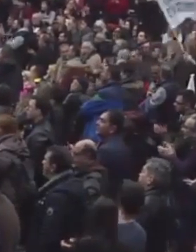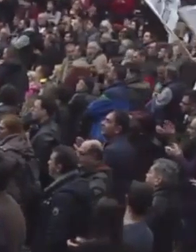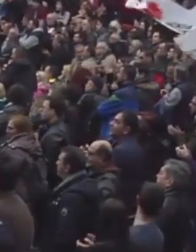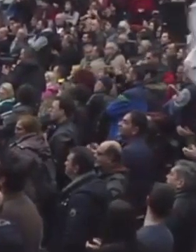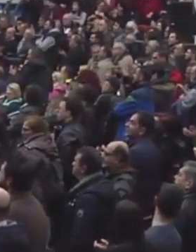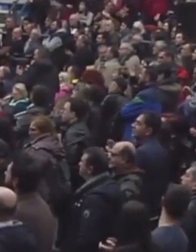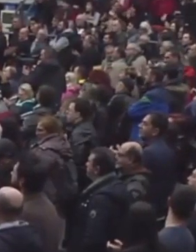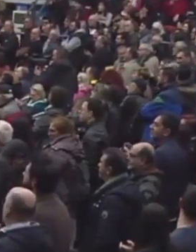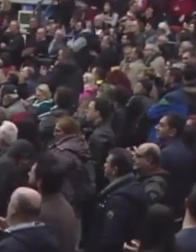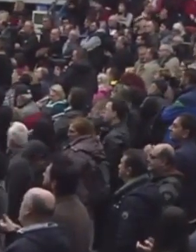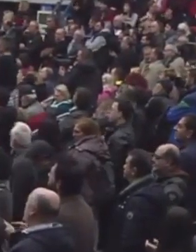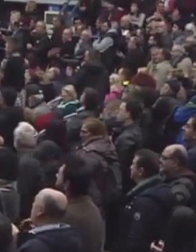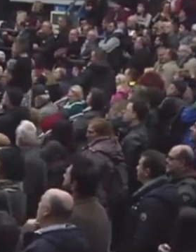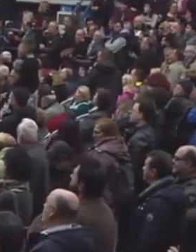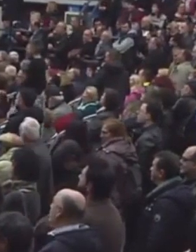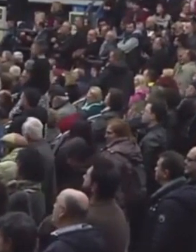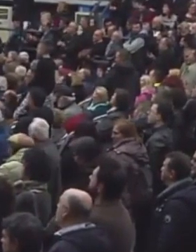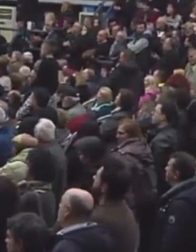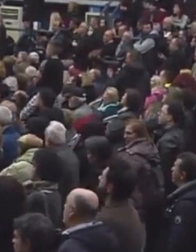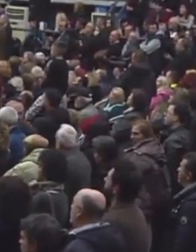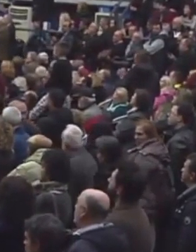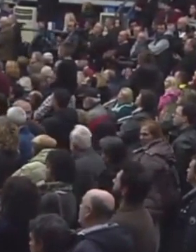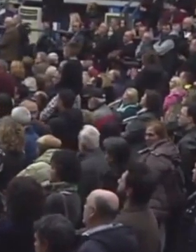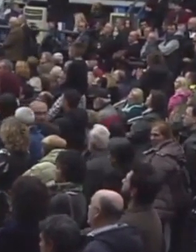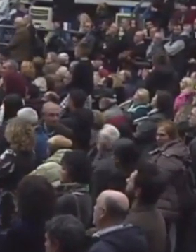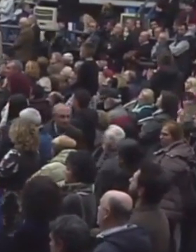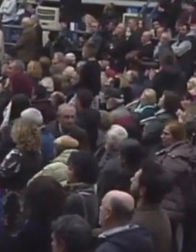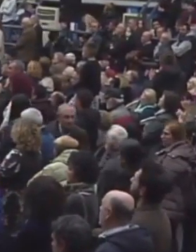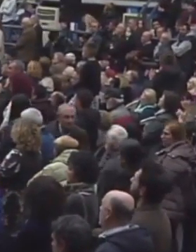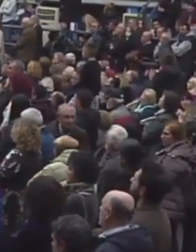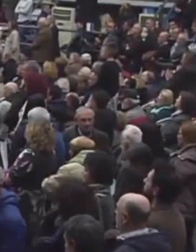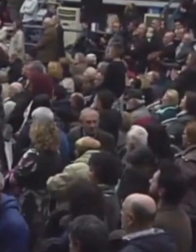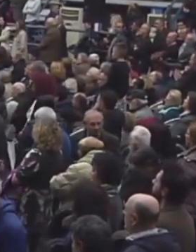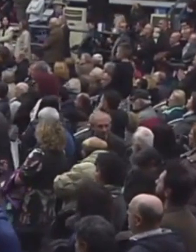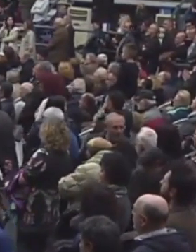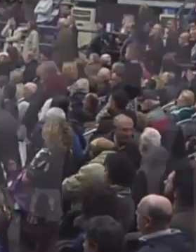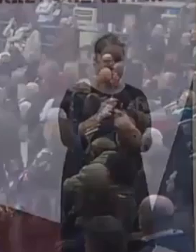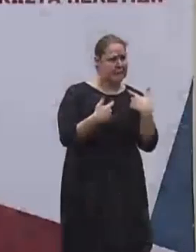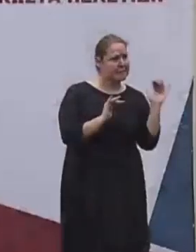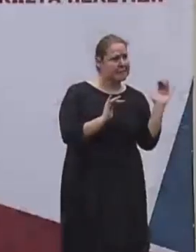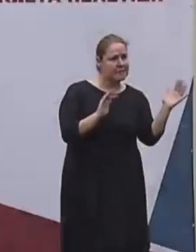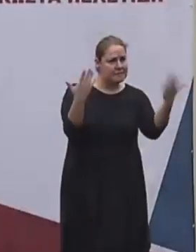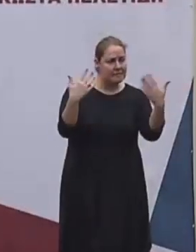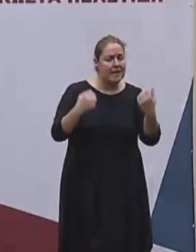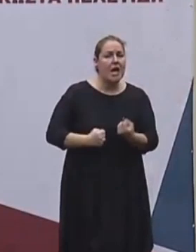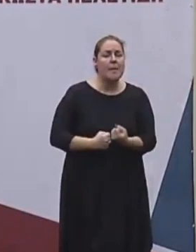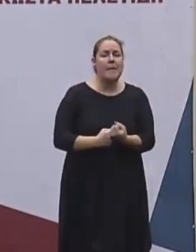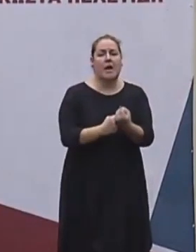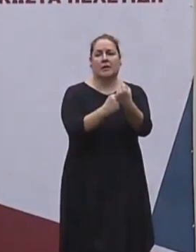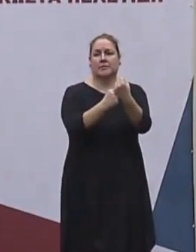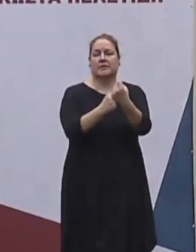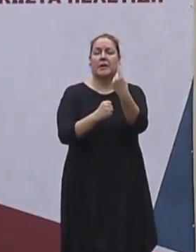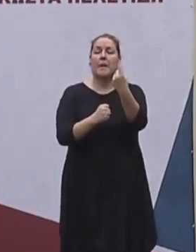Η πόλη μας, ο πατραϊκός λαός, καλείται σε λίγους μήνες να υπερασπιστεί